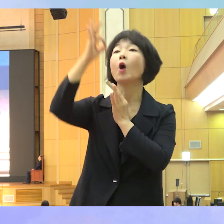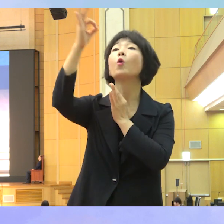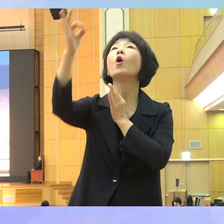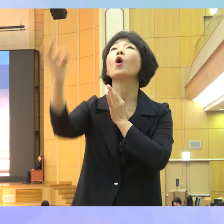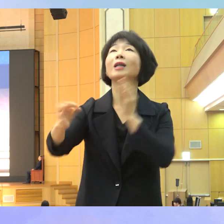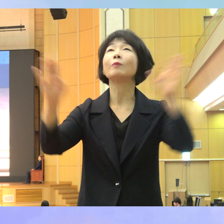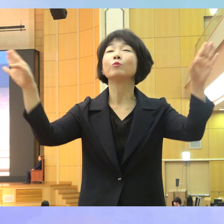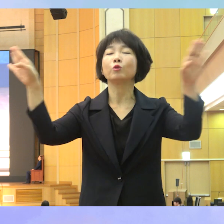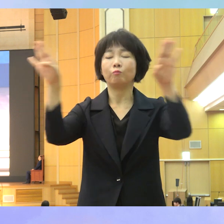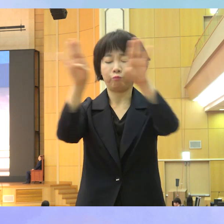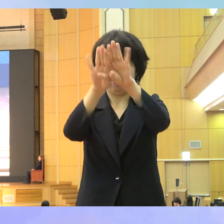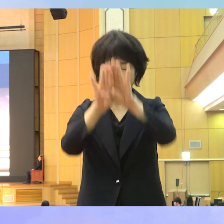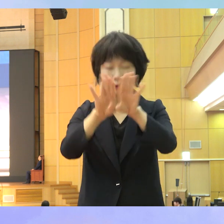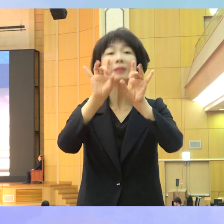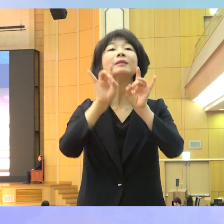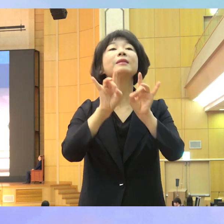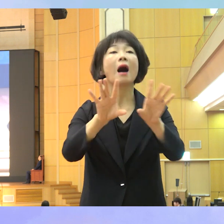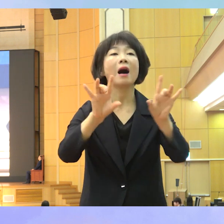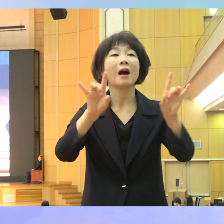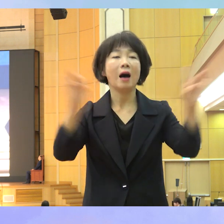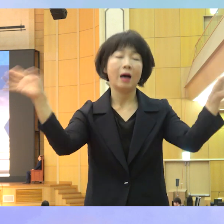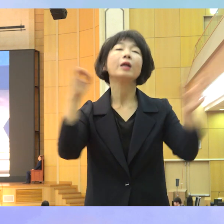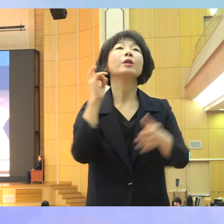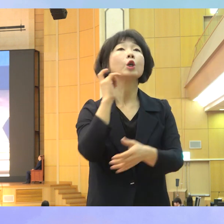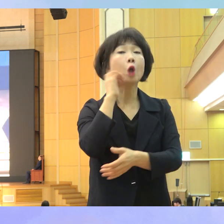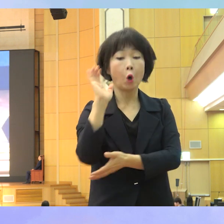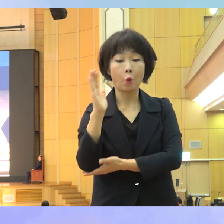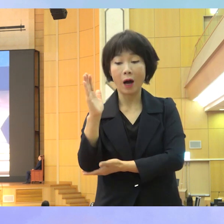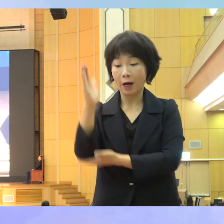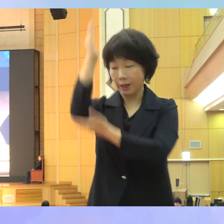들릴지어다 영원한 문들아,